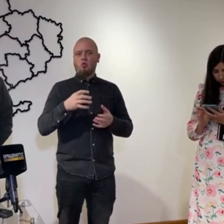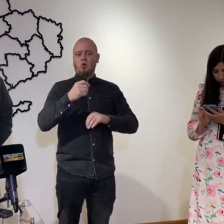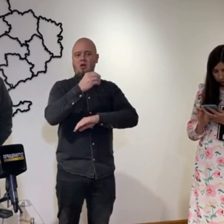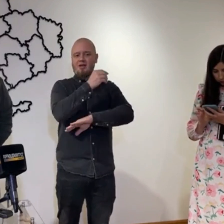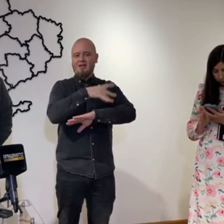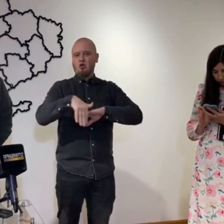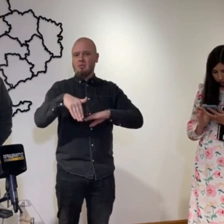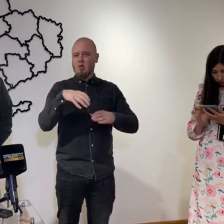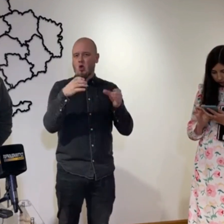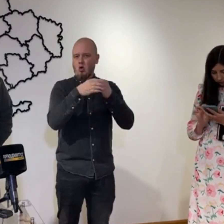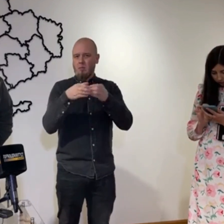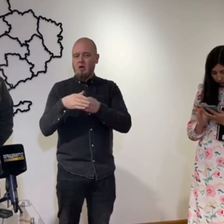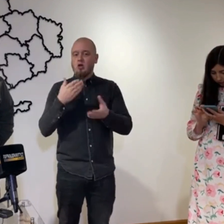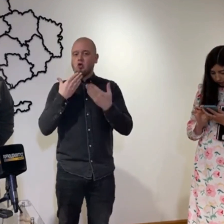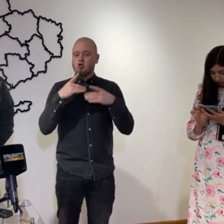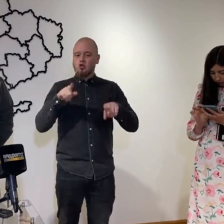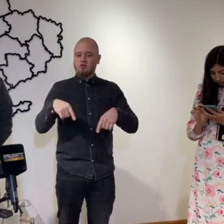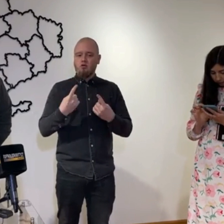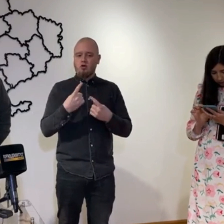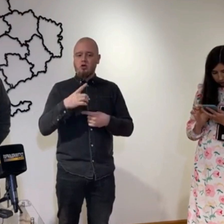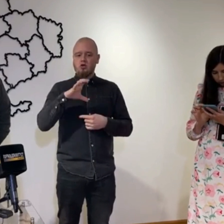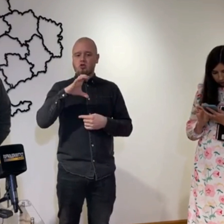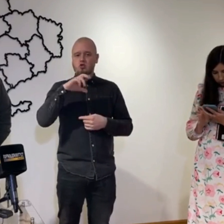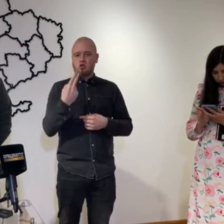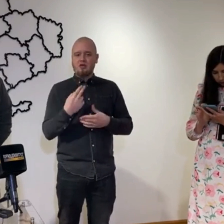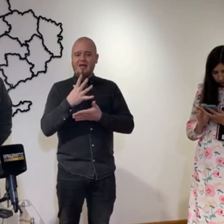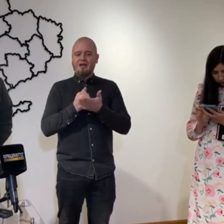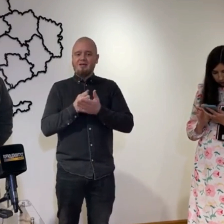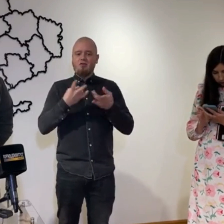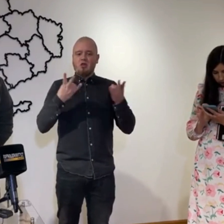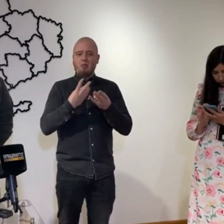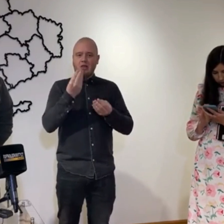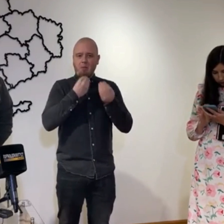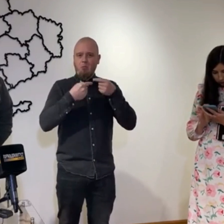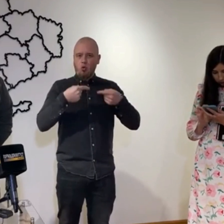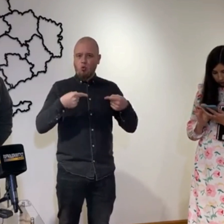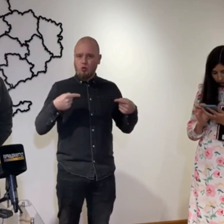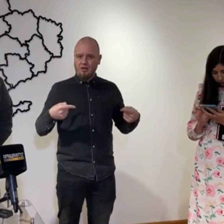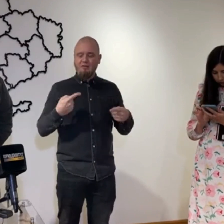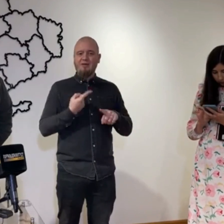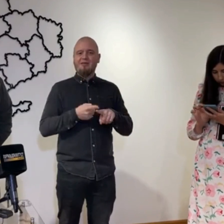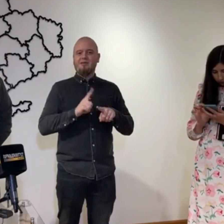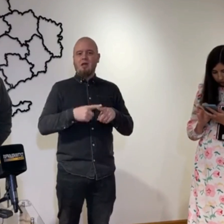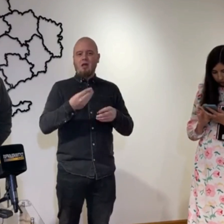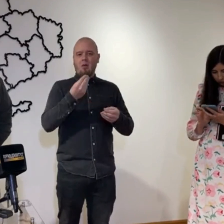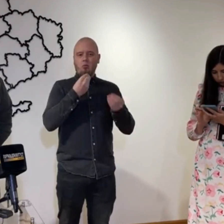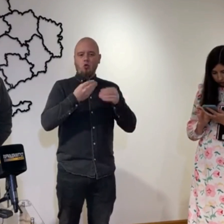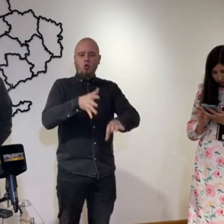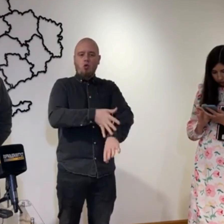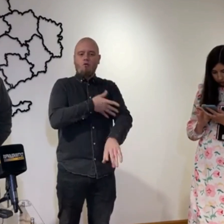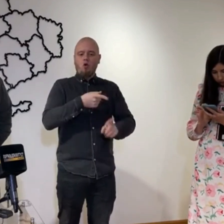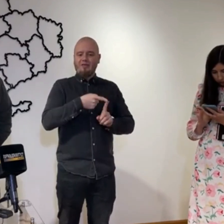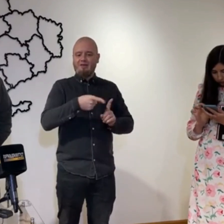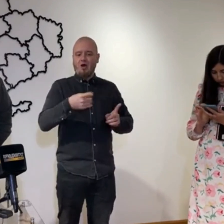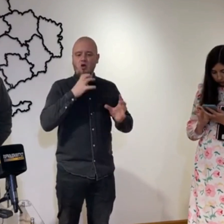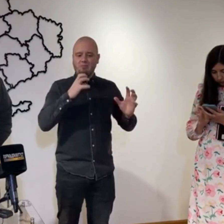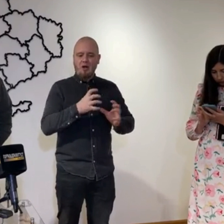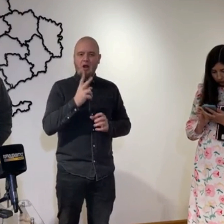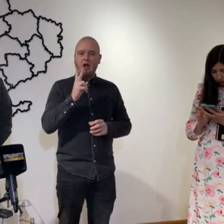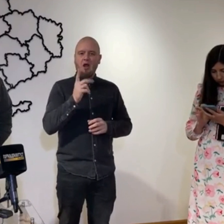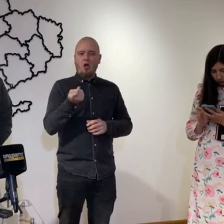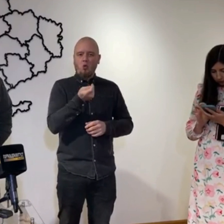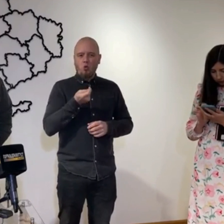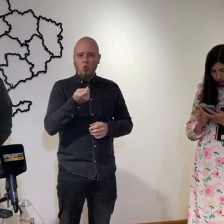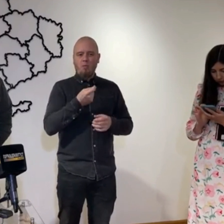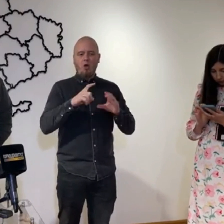іноземних компаній щодо створення соціального резерву необхідних продуктів. Це продукти довготривалого зберігання, круп,